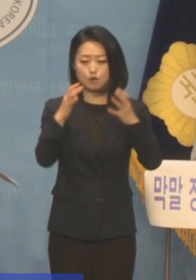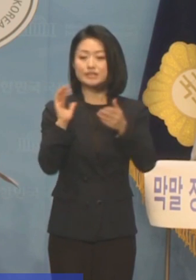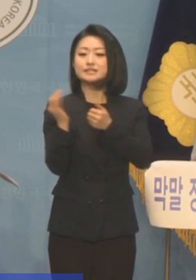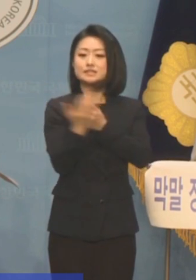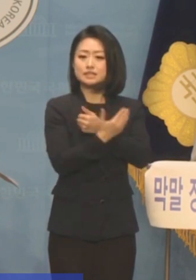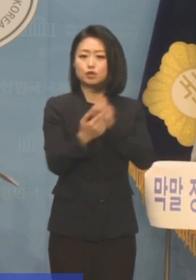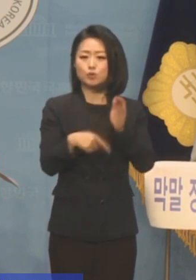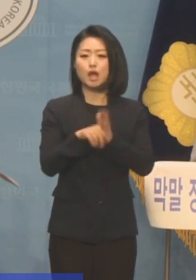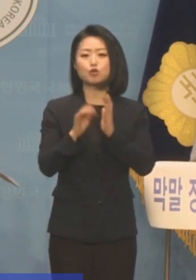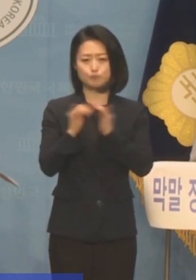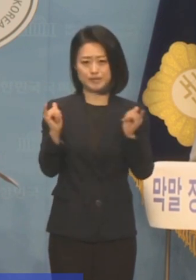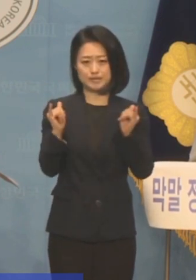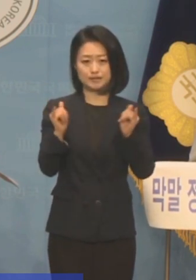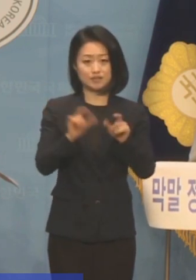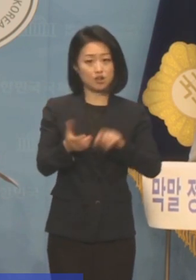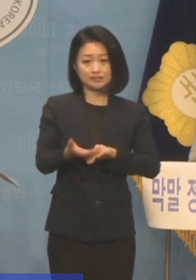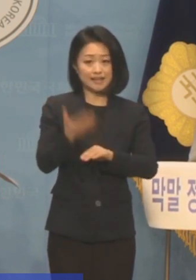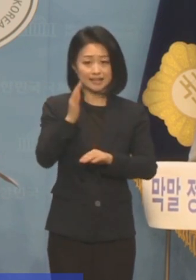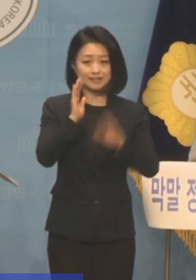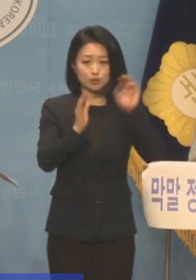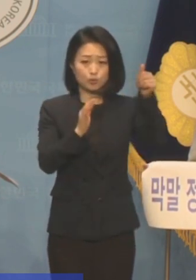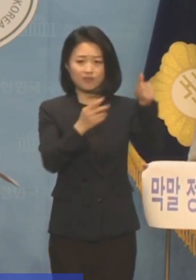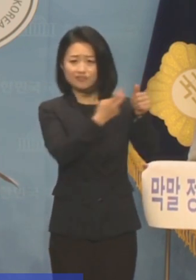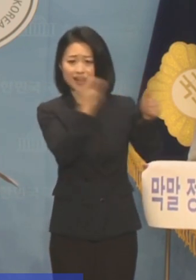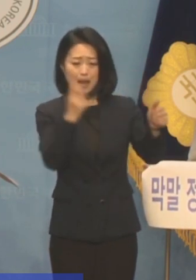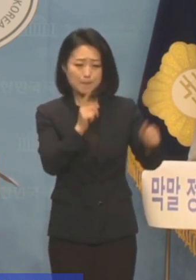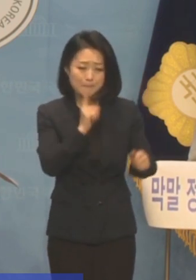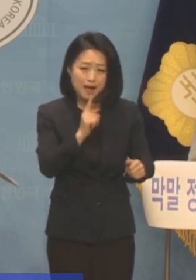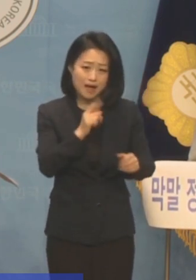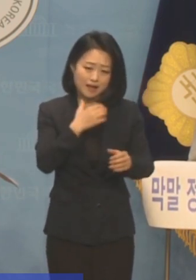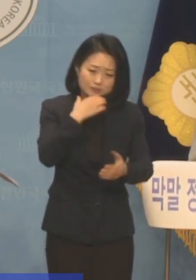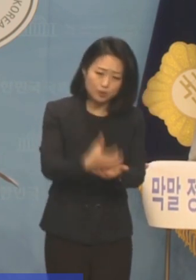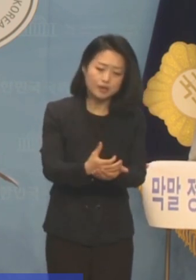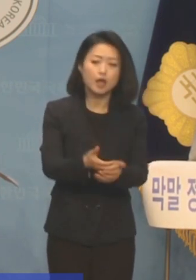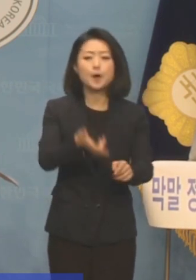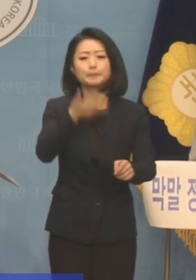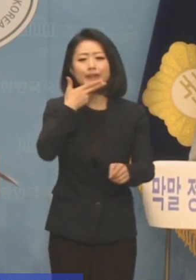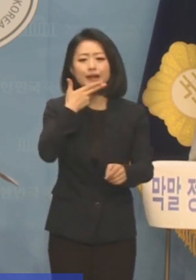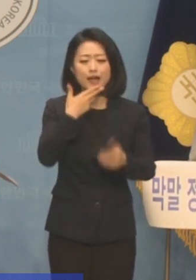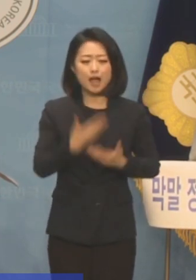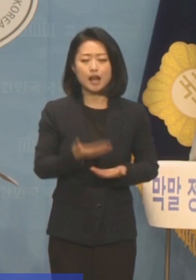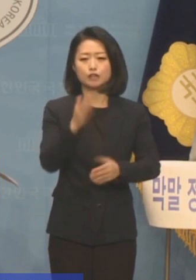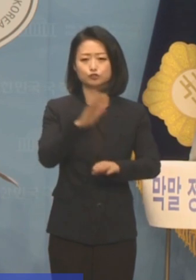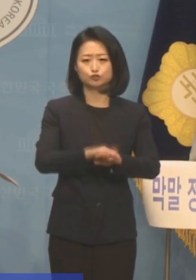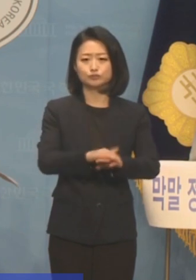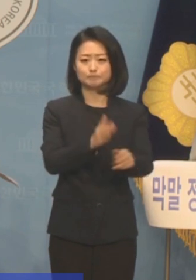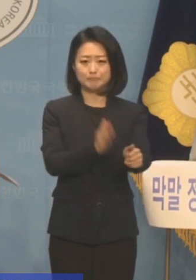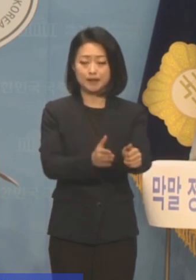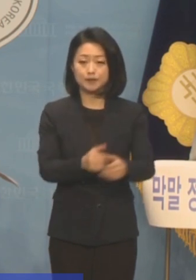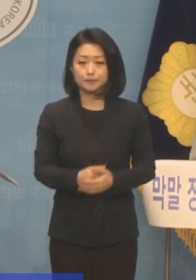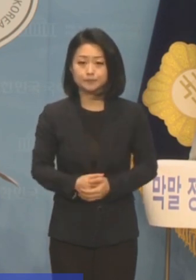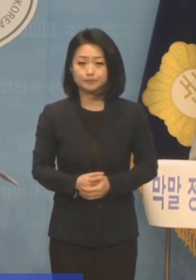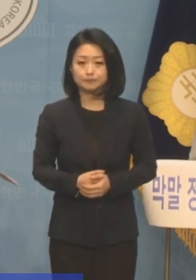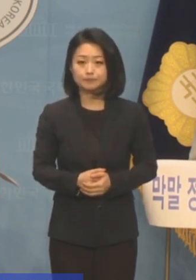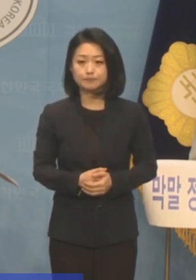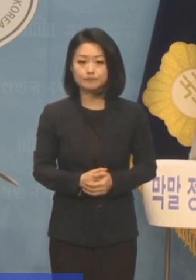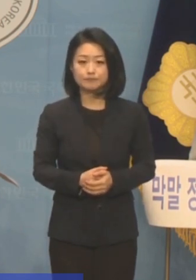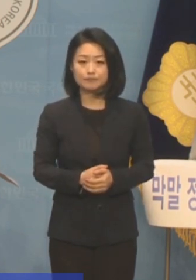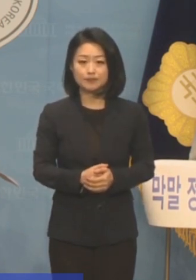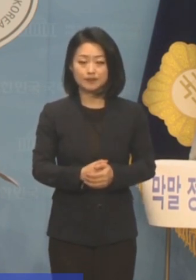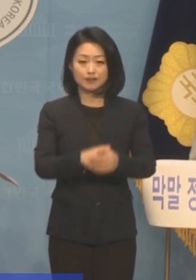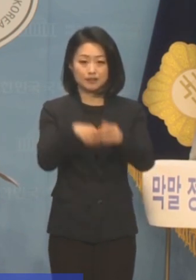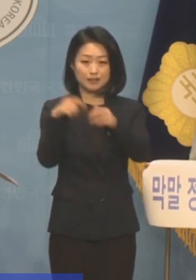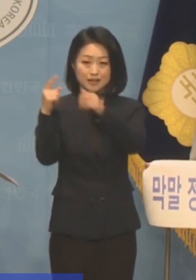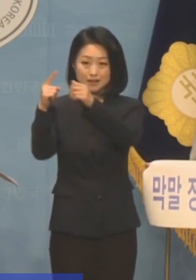지키고자 하는 우리 국민은 더 이상 대통령을 탄핵 한다는 말에 속을 자 없다는 것을 알아야 합니다 같은 수법으로 두 번의